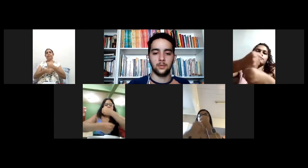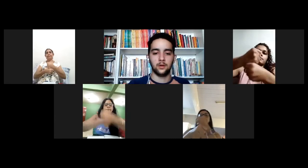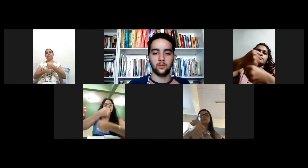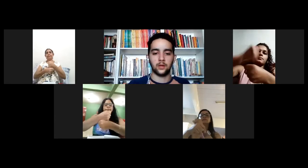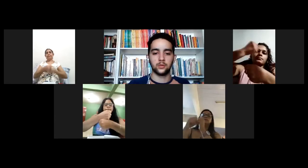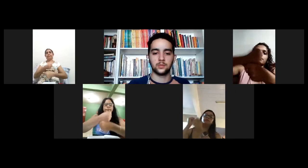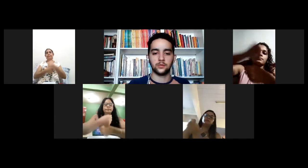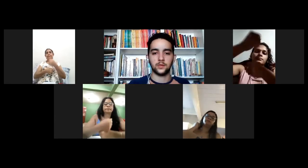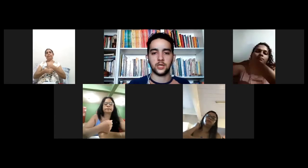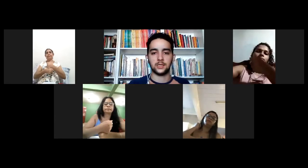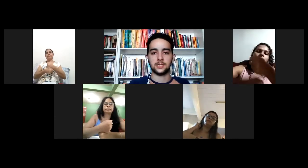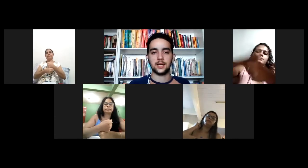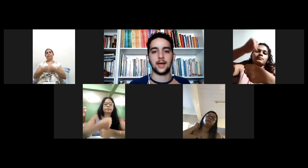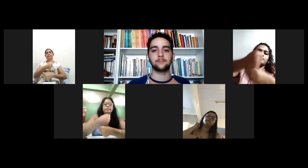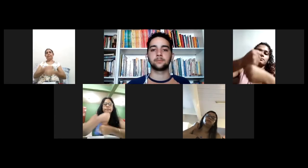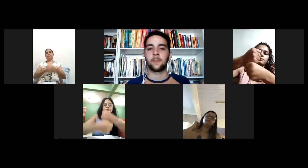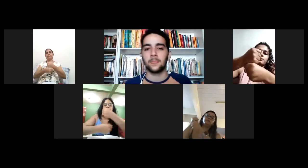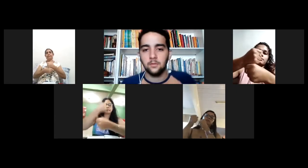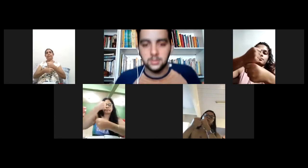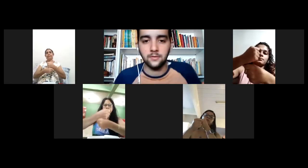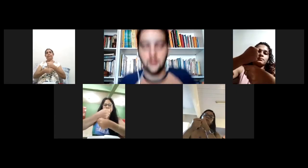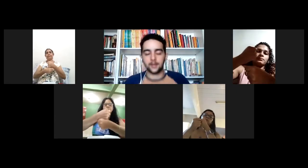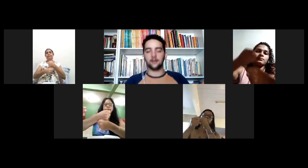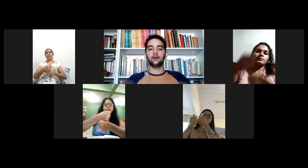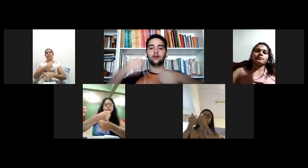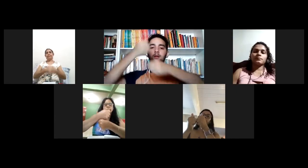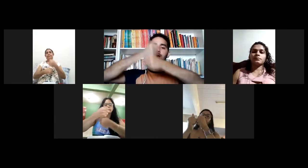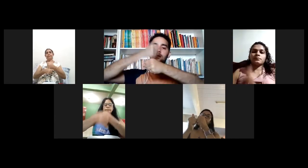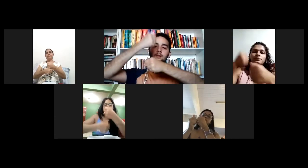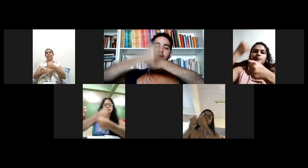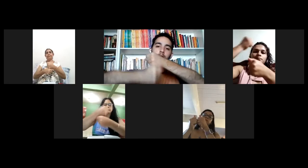a mão, as duas mãos fechadas em A, você vai